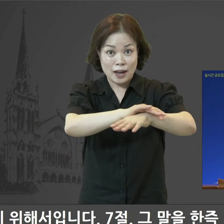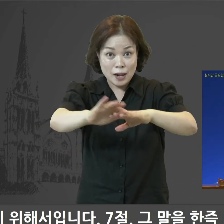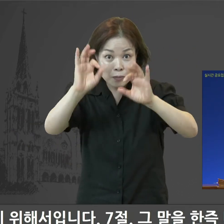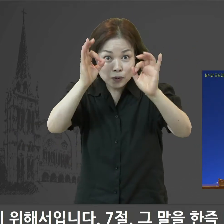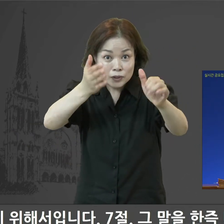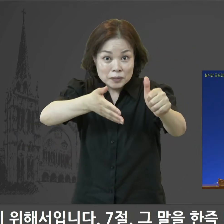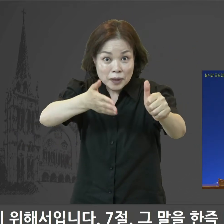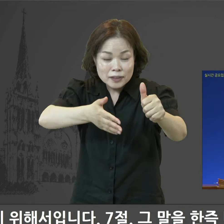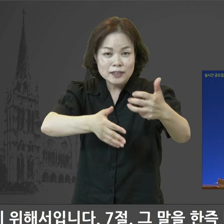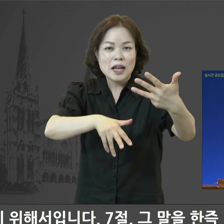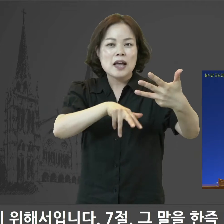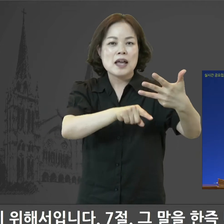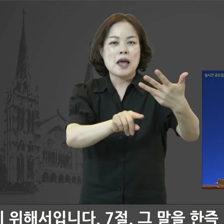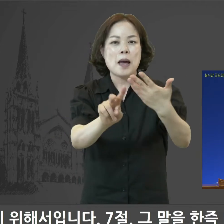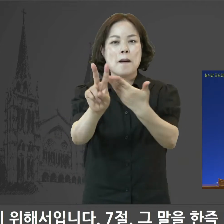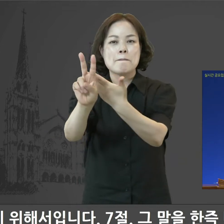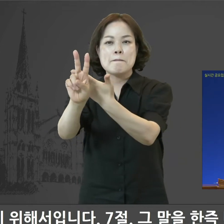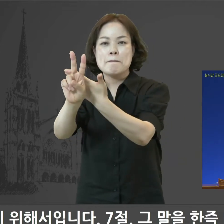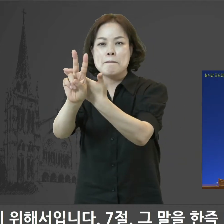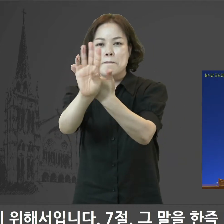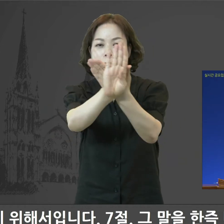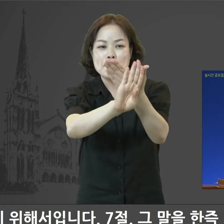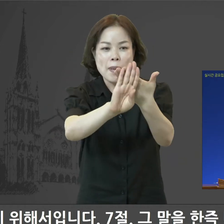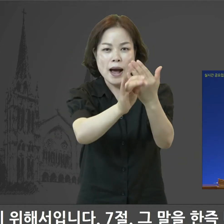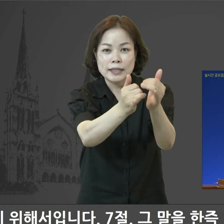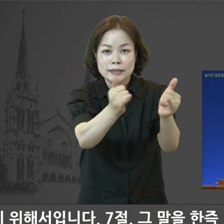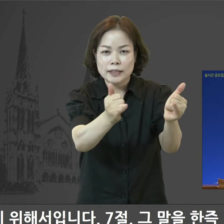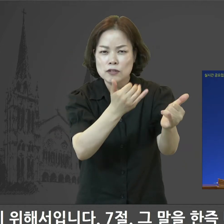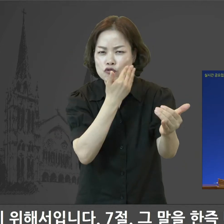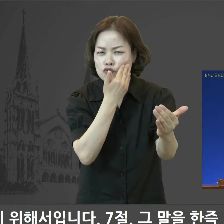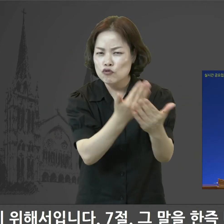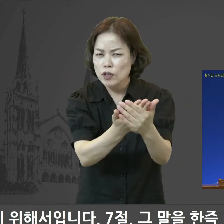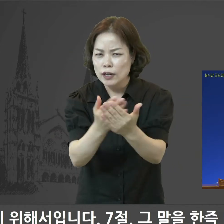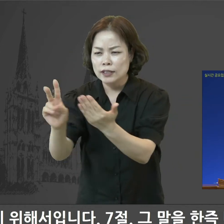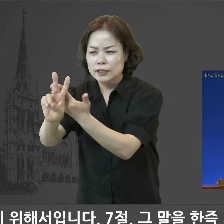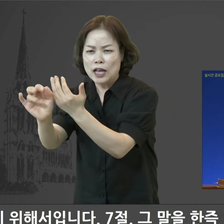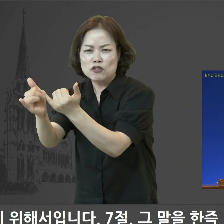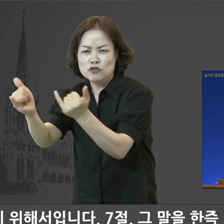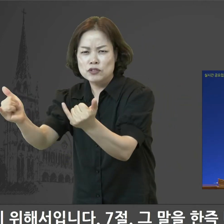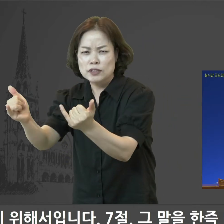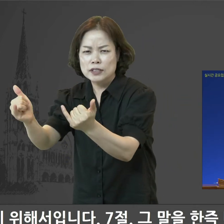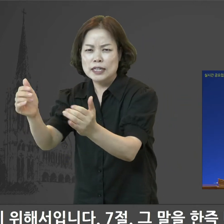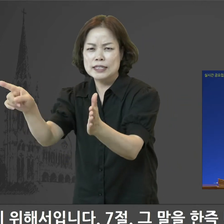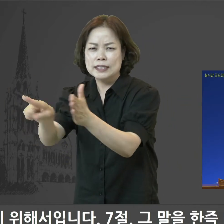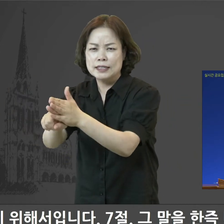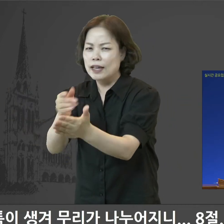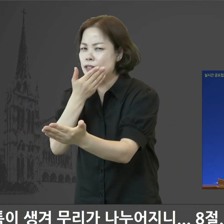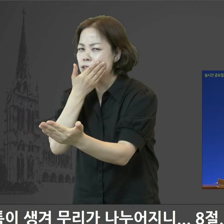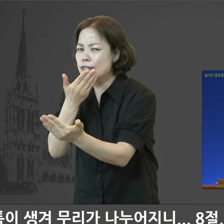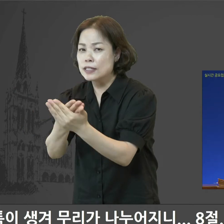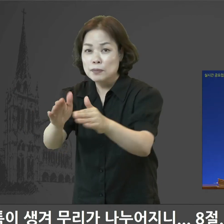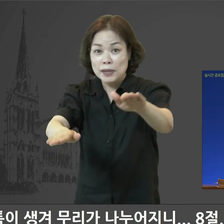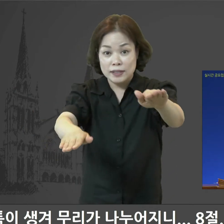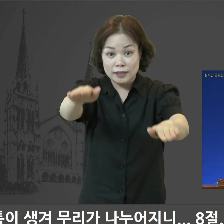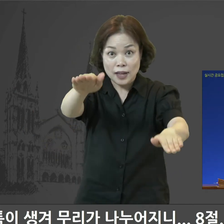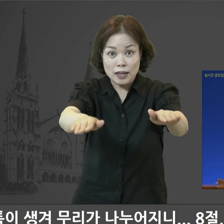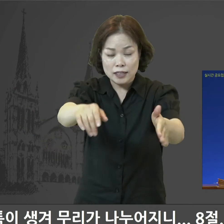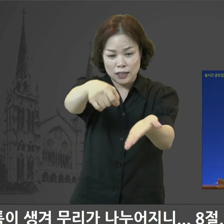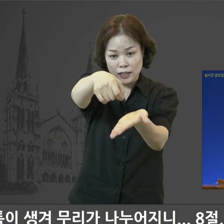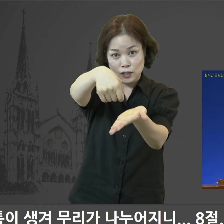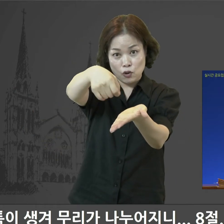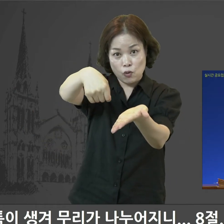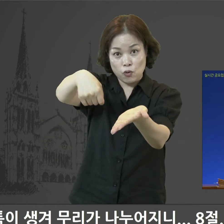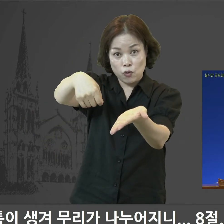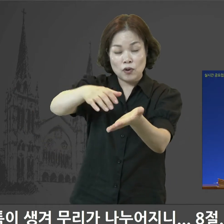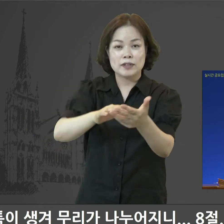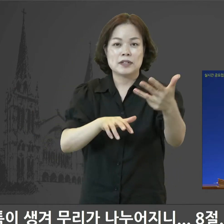됩니다. 바리새파의 신앙 핵심과 사두개파의 신앙 핵심의 차이점이 기록이 되고